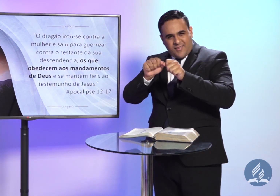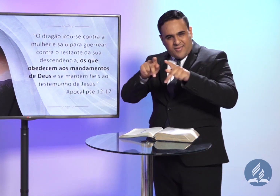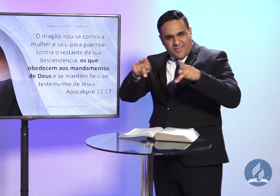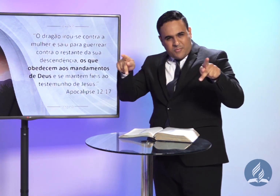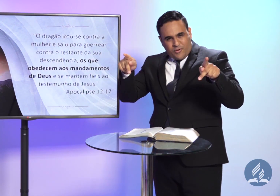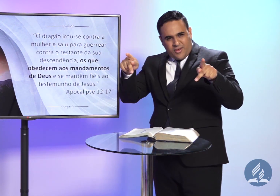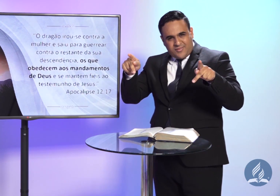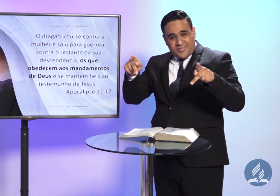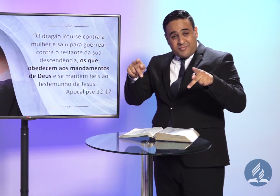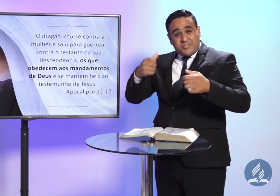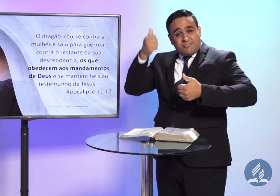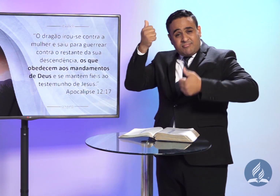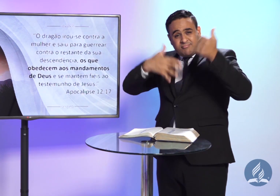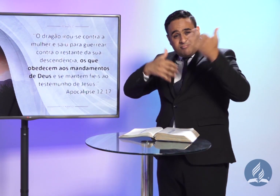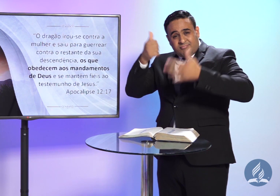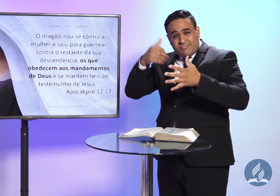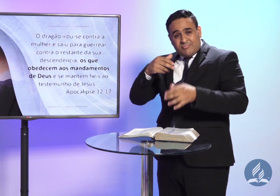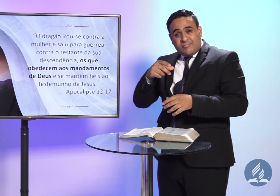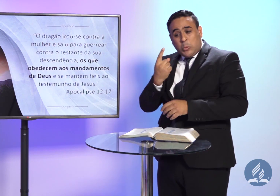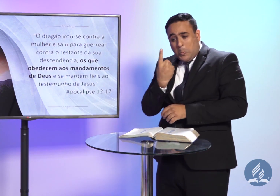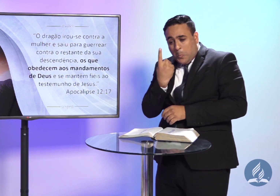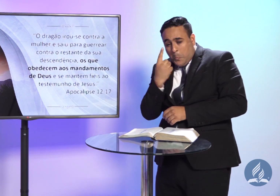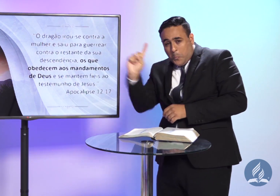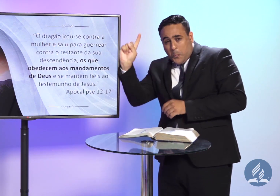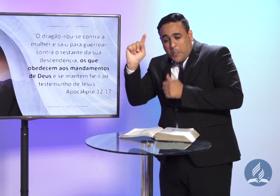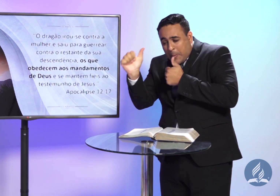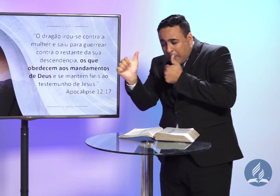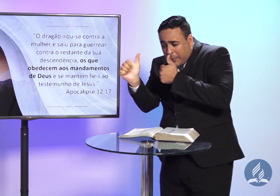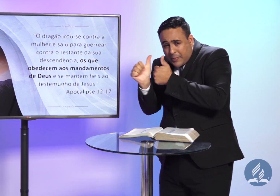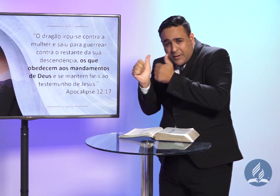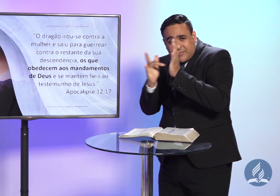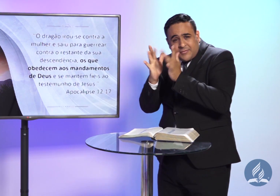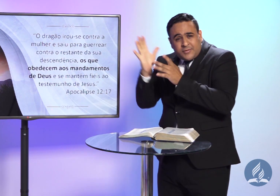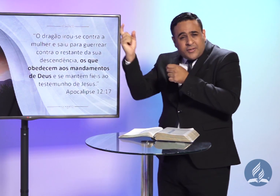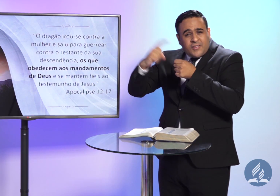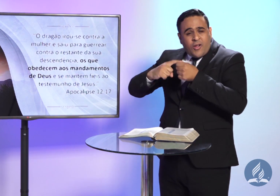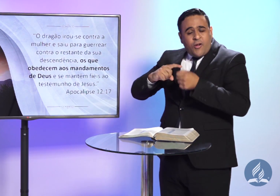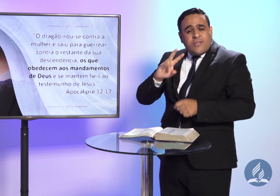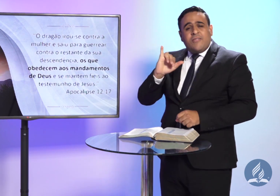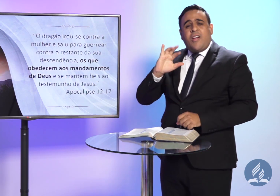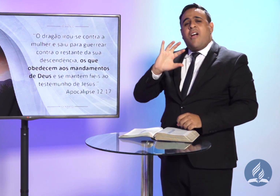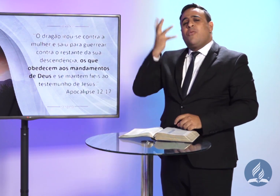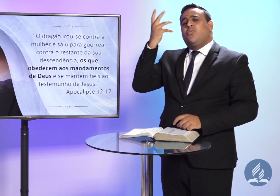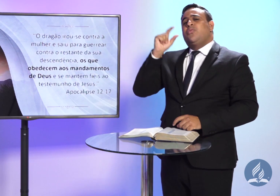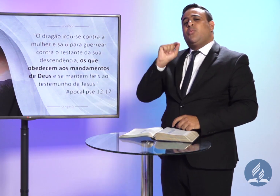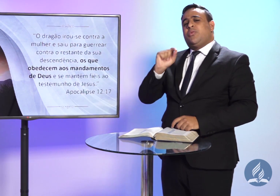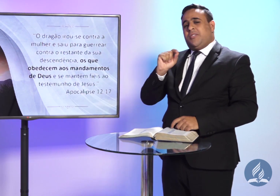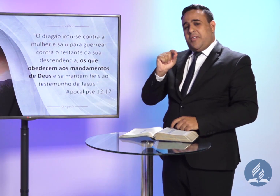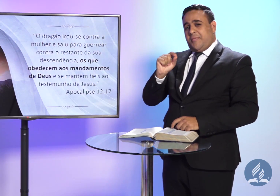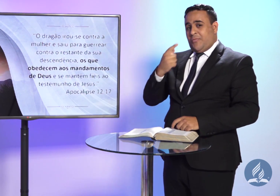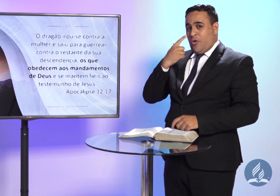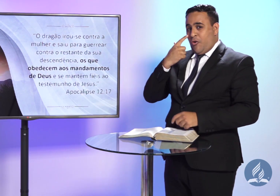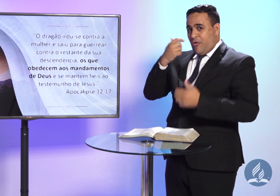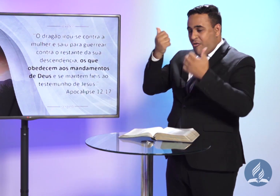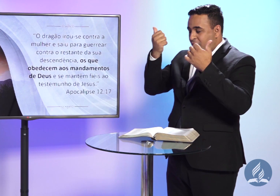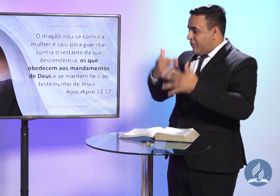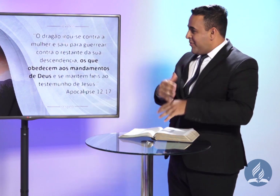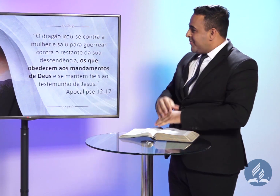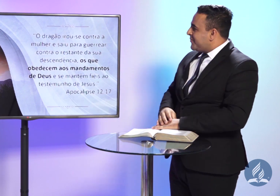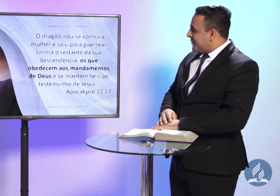No livro de Apocalipse, no capítulo 12, no verso 17, a Bíblia diz que quando estiver bem perto da